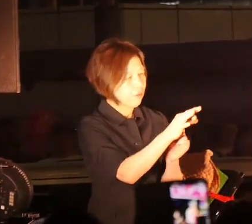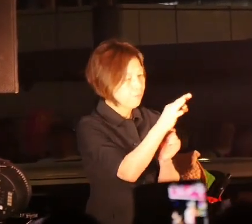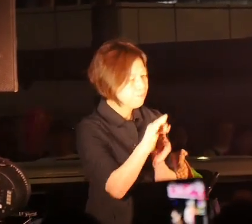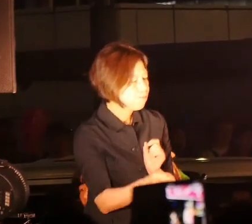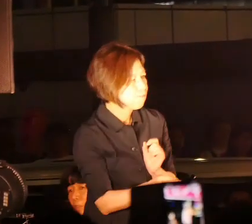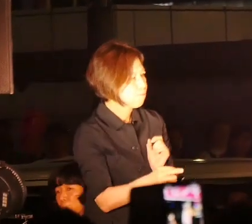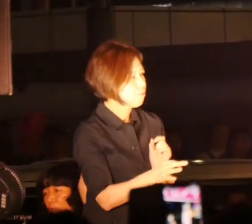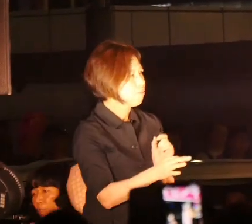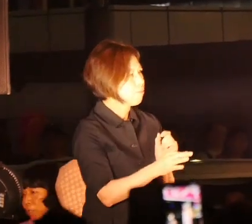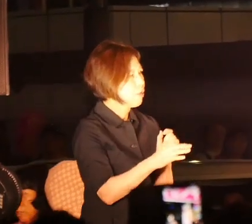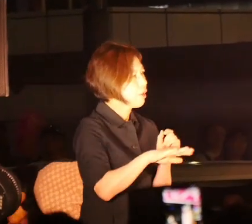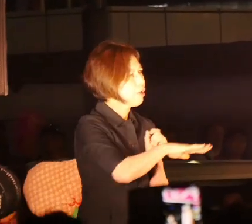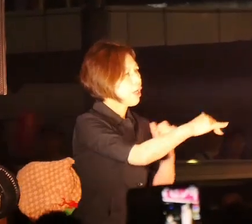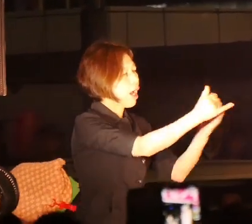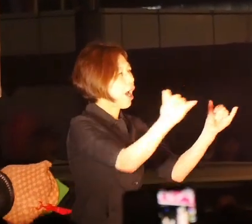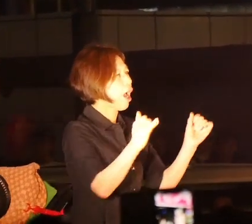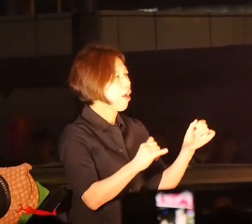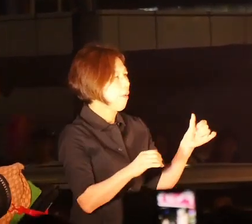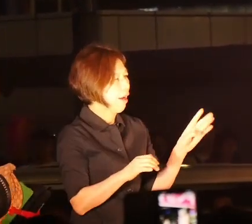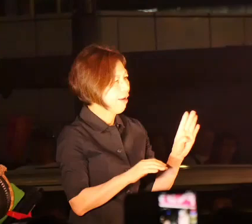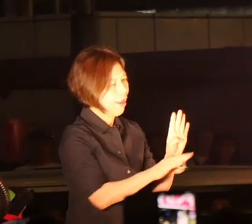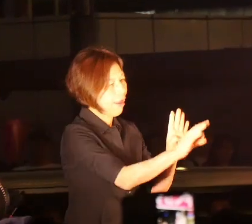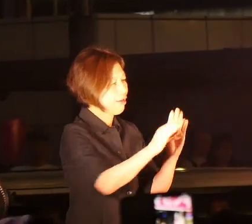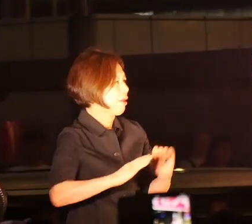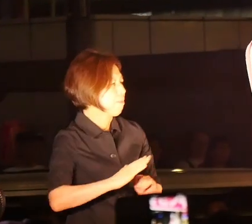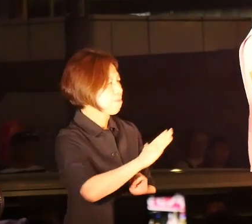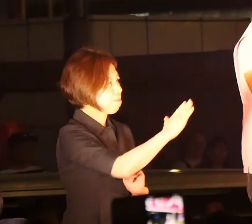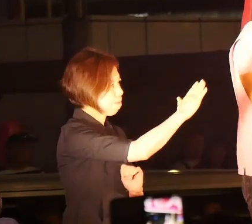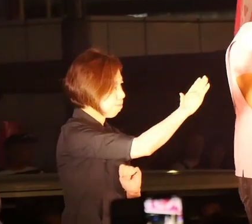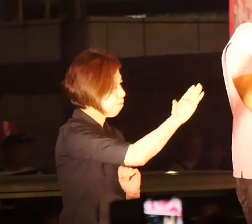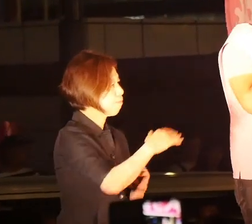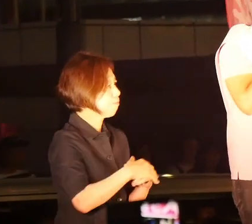は好景気に向かう。それだけじゃない、